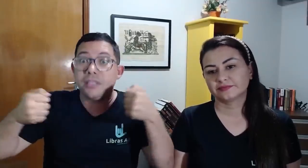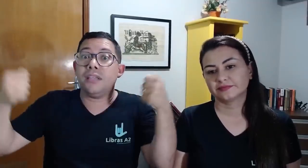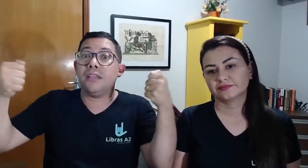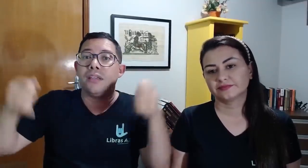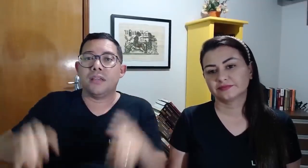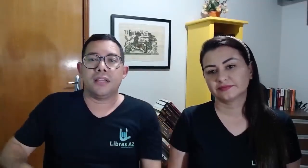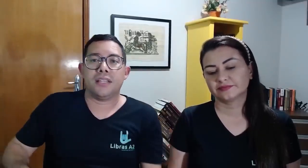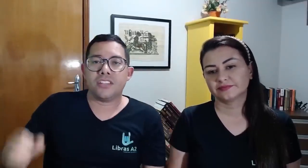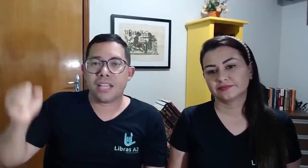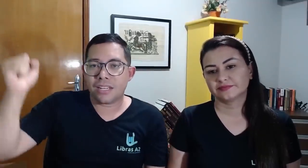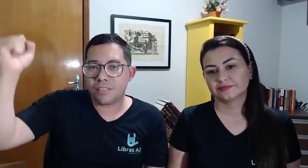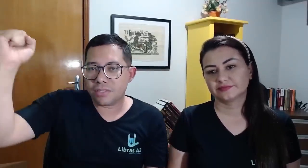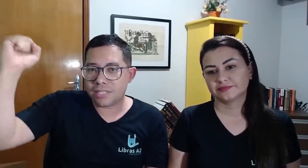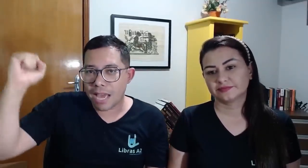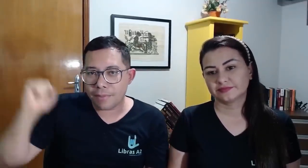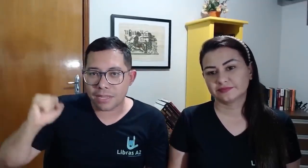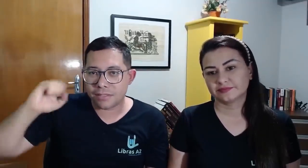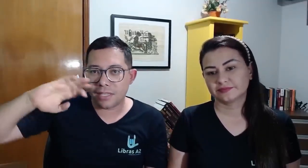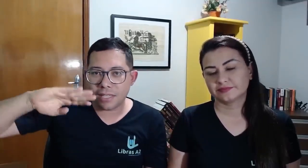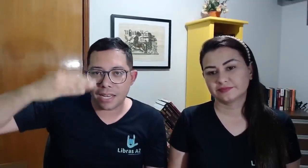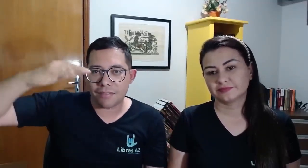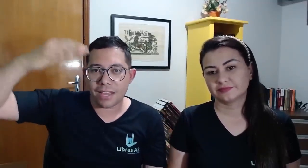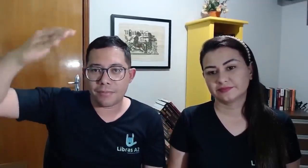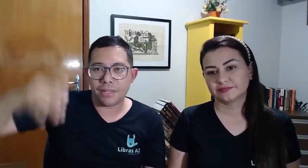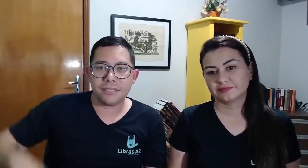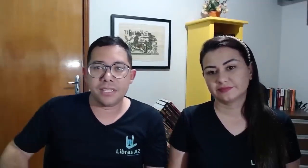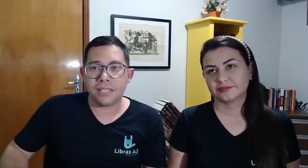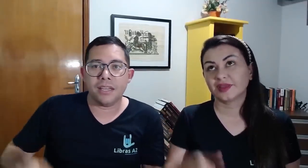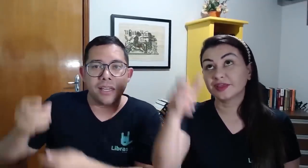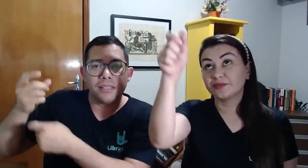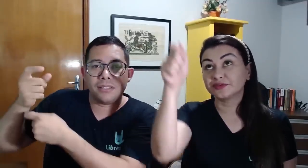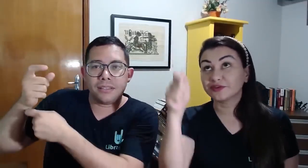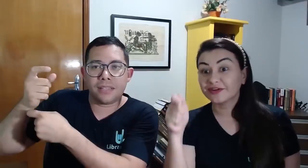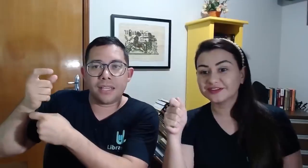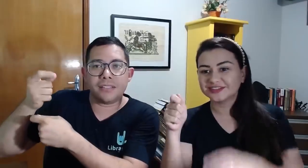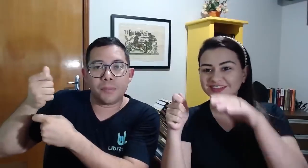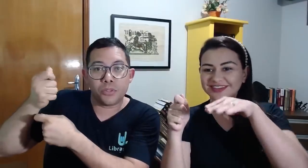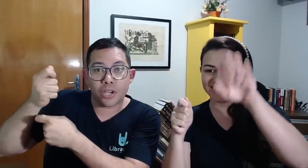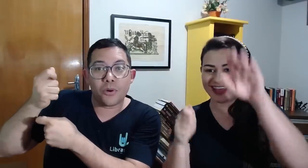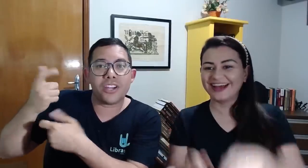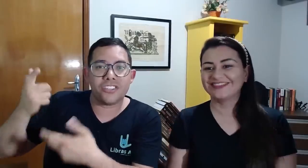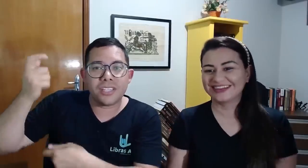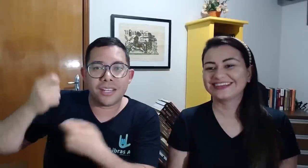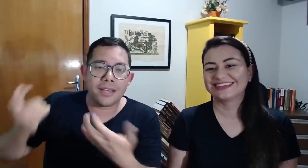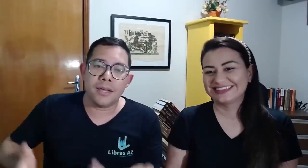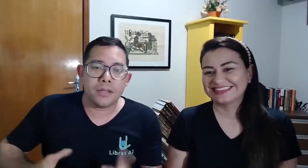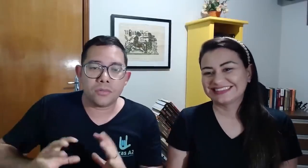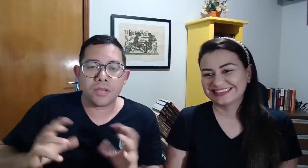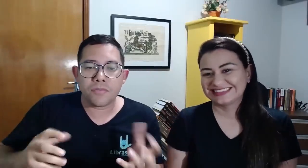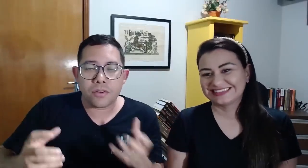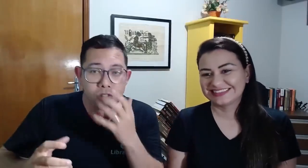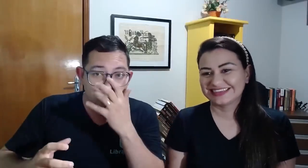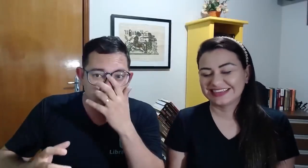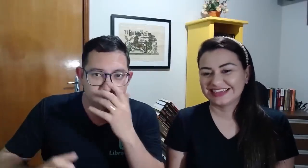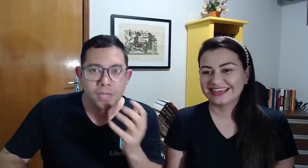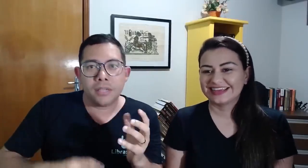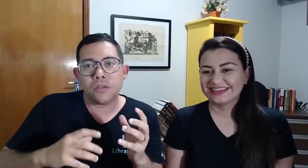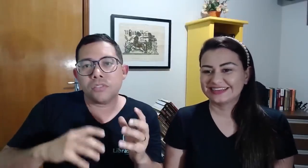assim. Tem a janela que você abre assim e ela vai abrindo assim. Tem que puxa cordinha. Tem a que você puxa a cordinha, né? Então tem vários tipos. Então você